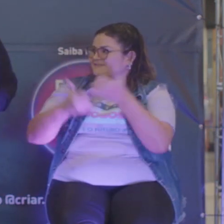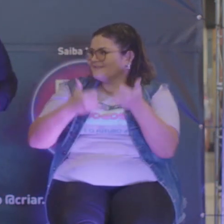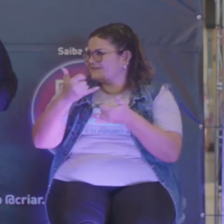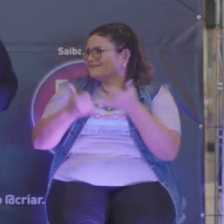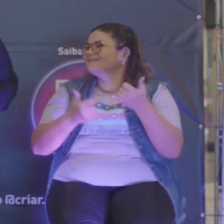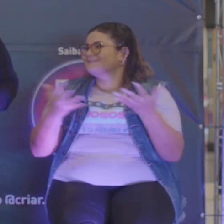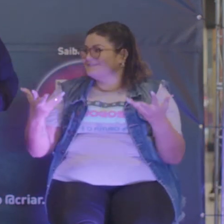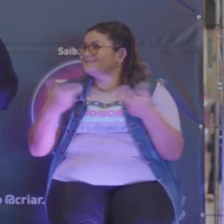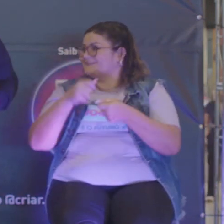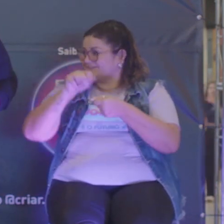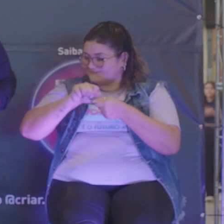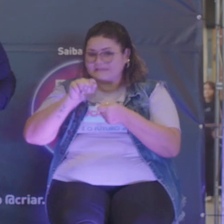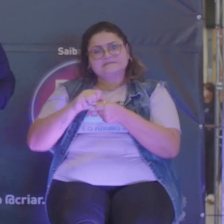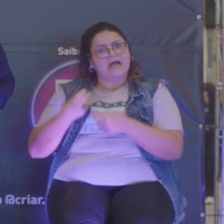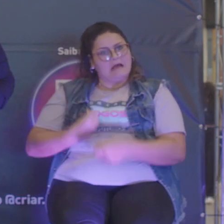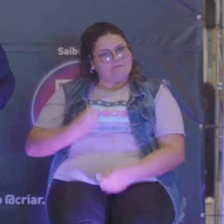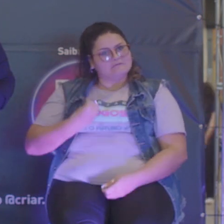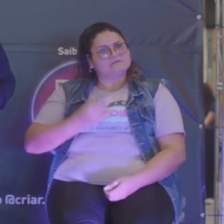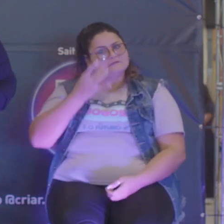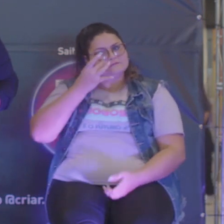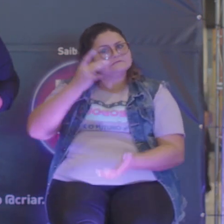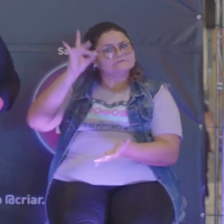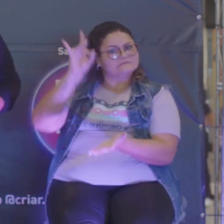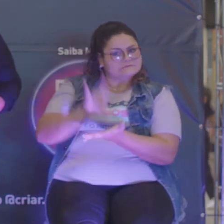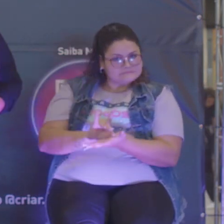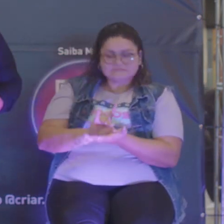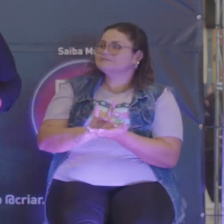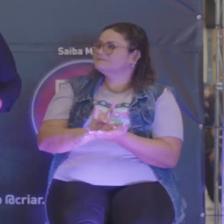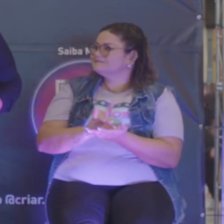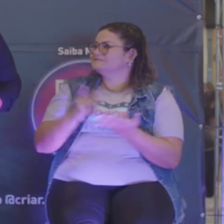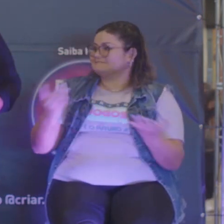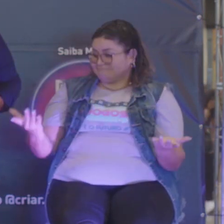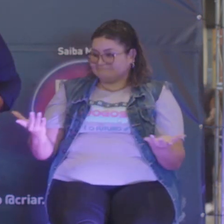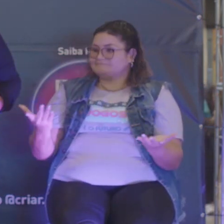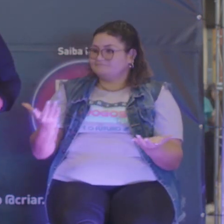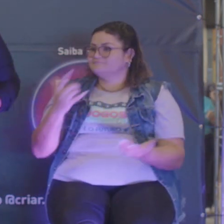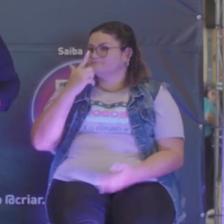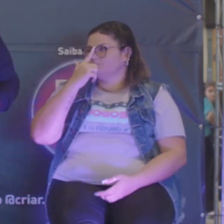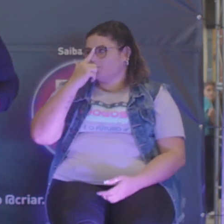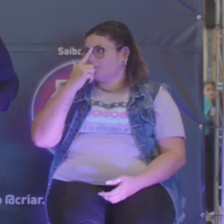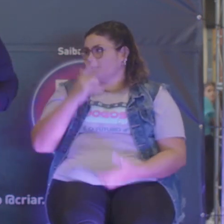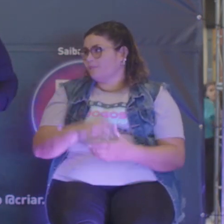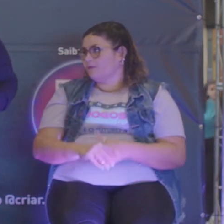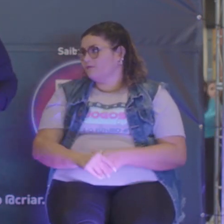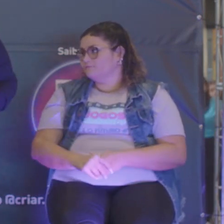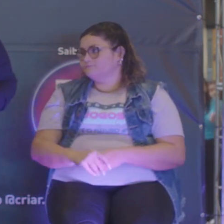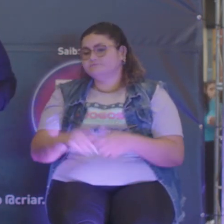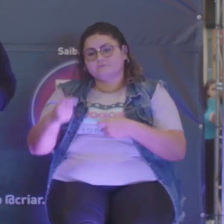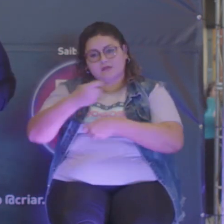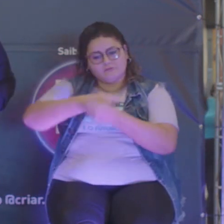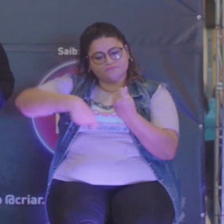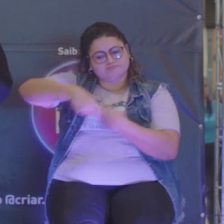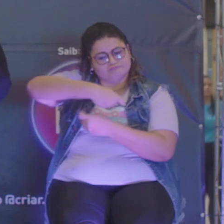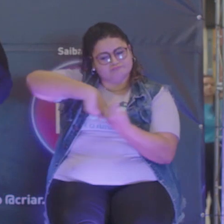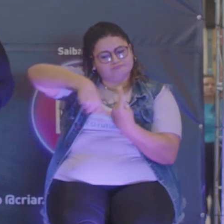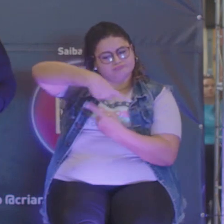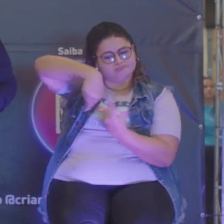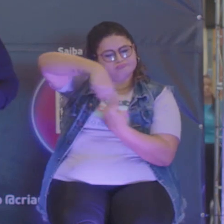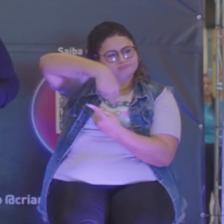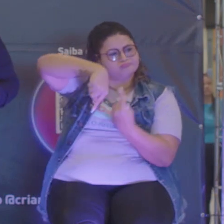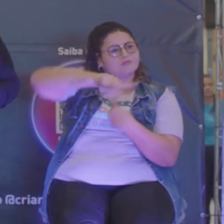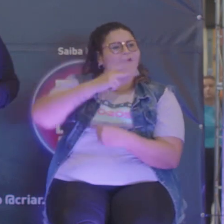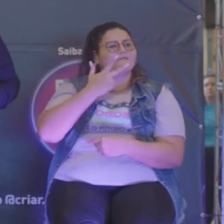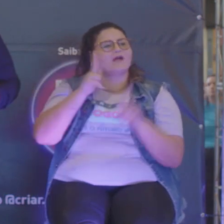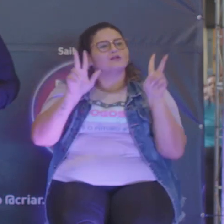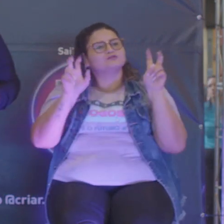Caramba, a galera tá fazendo um jogo ao vivo aqui, fazendo assim... A economia rodar, né? Acho que quando a gente fala de